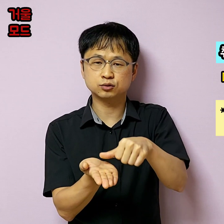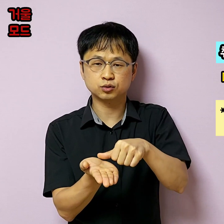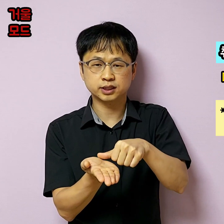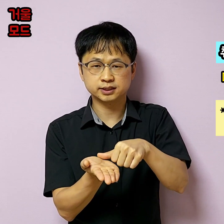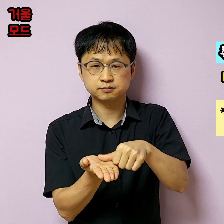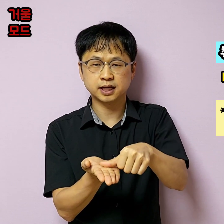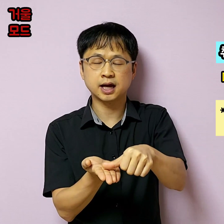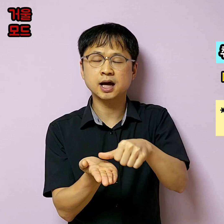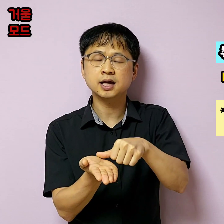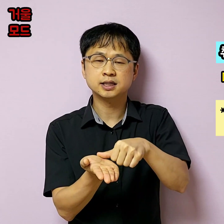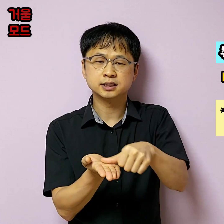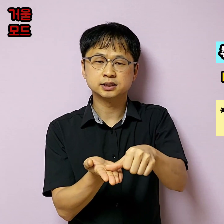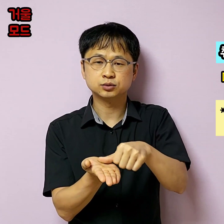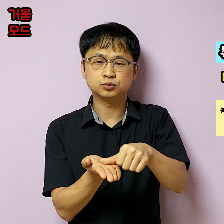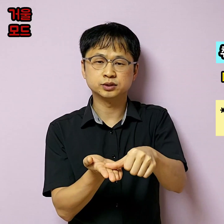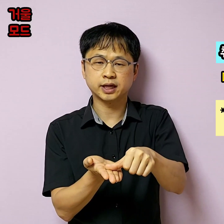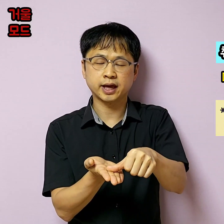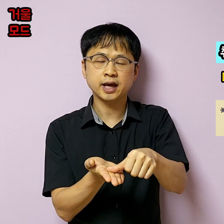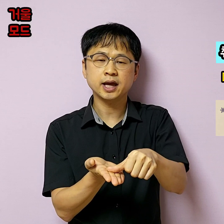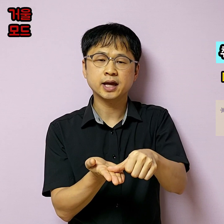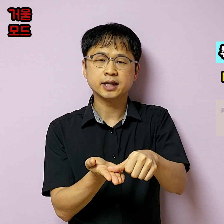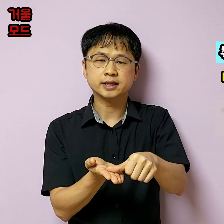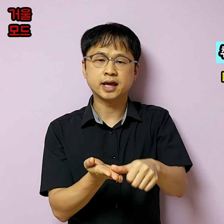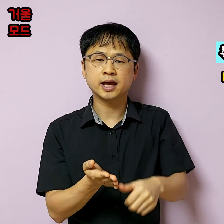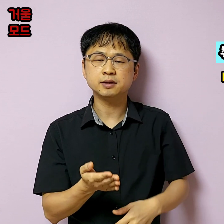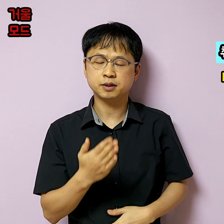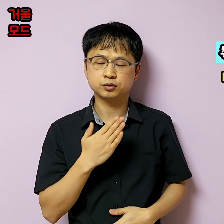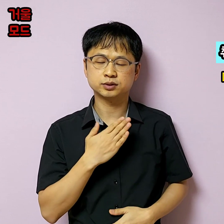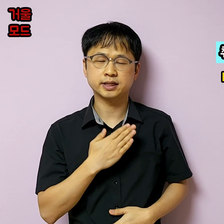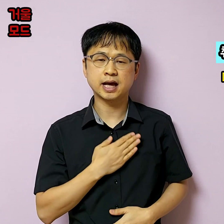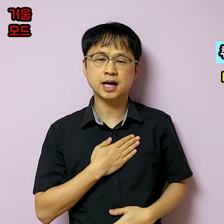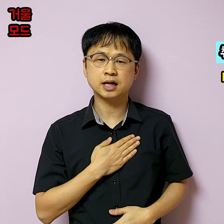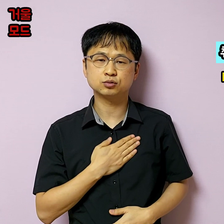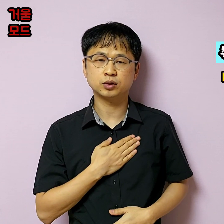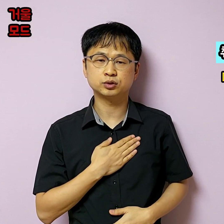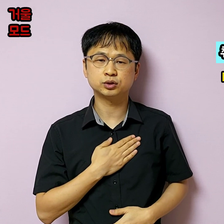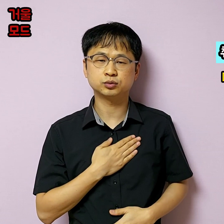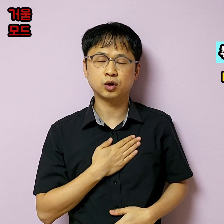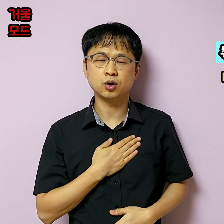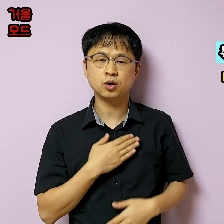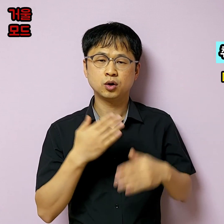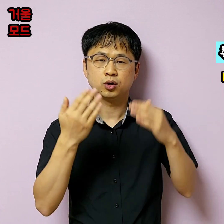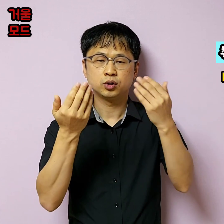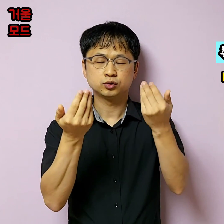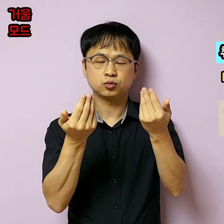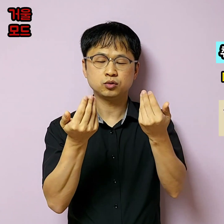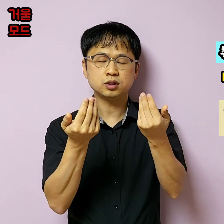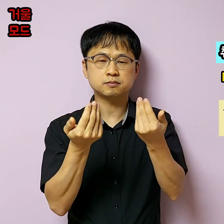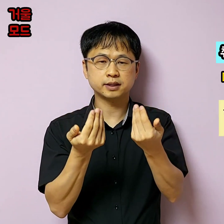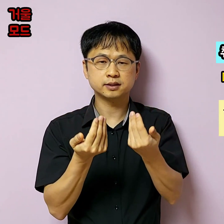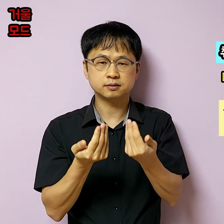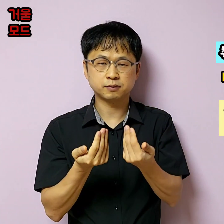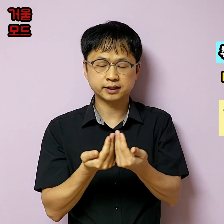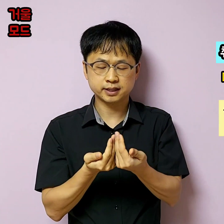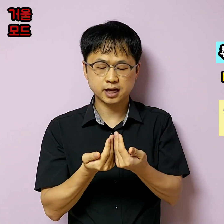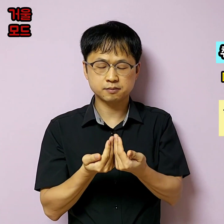수어가 되겠습니다. 지우는 게 내 이별의 숙제, 나라는 수어 해주시고요. 손등을 맞댄